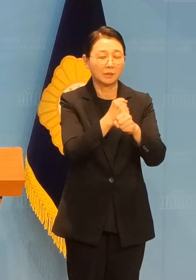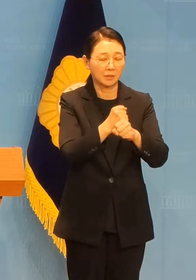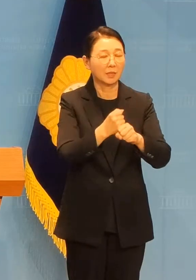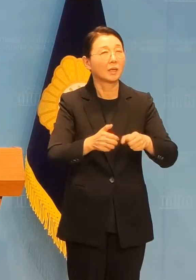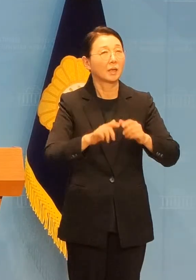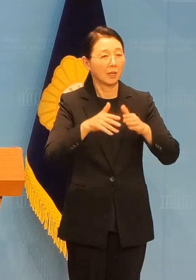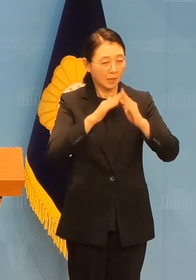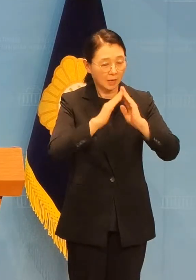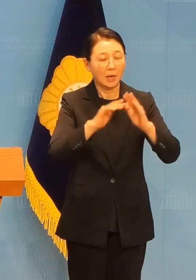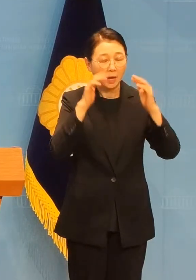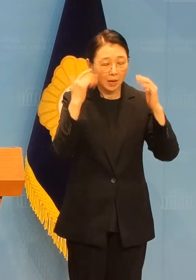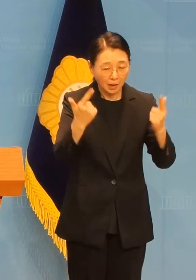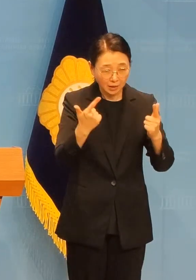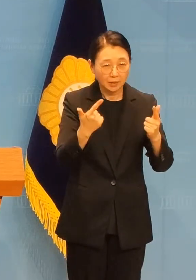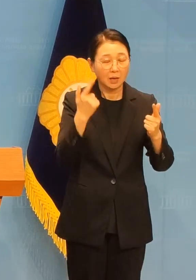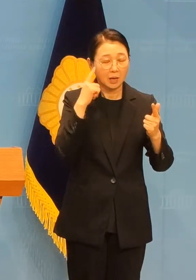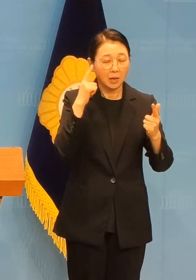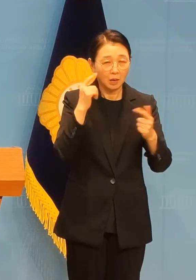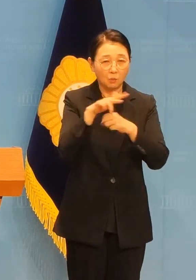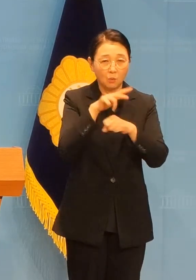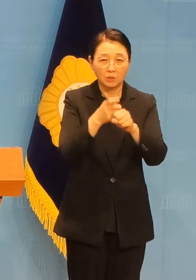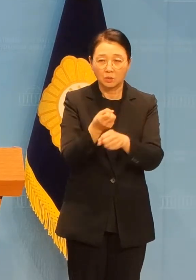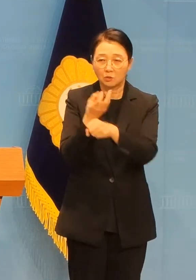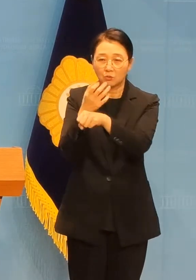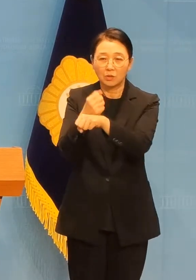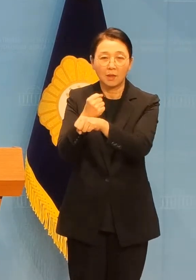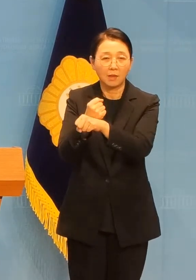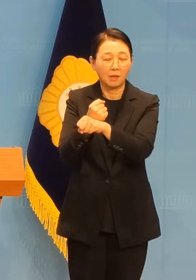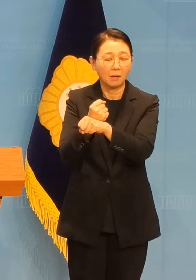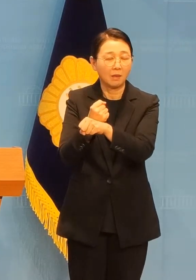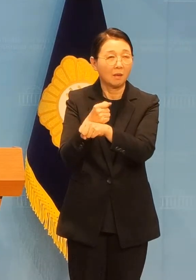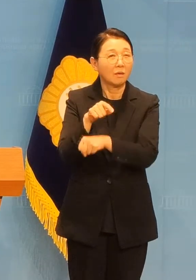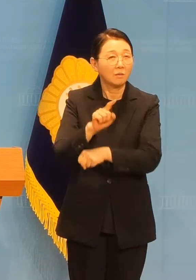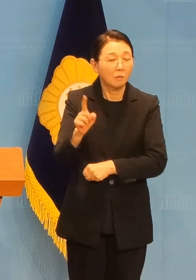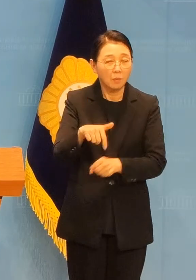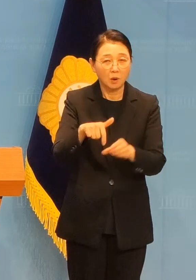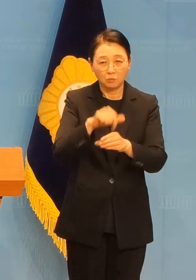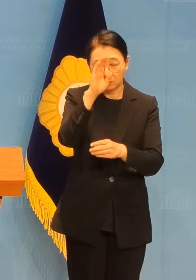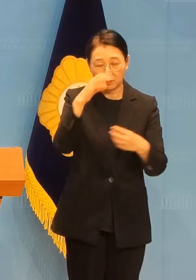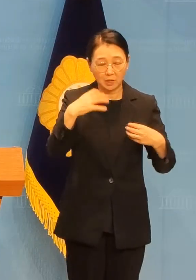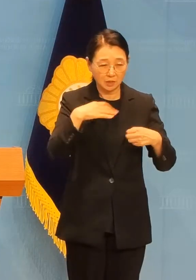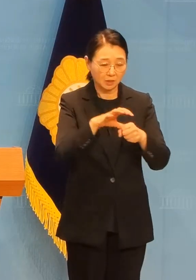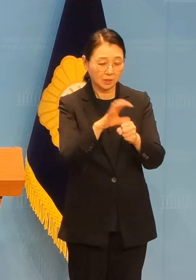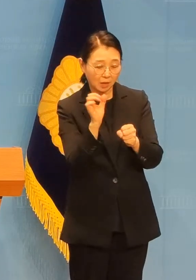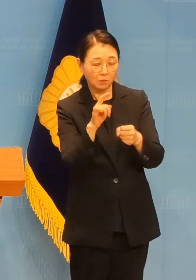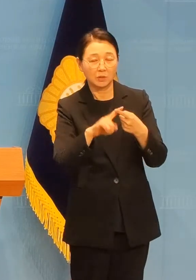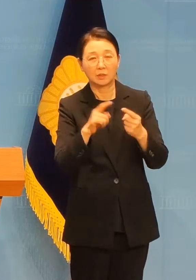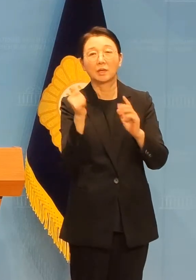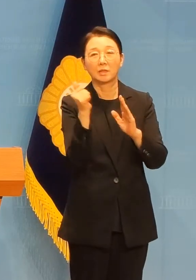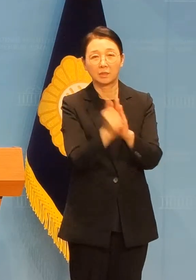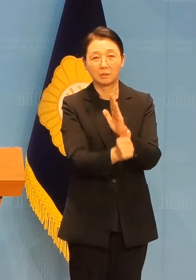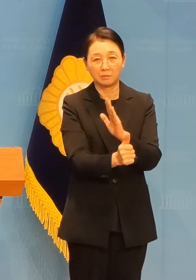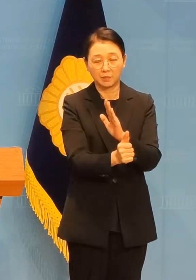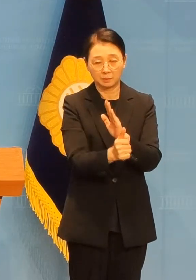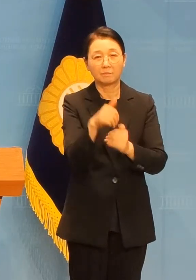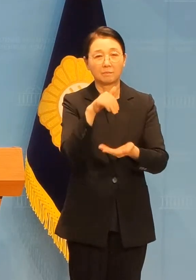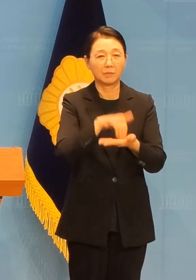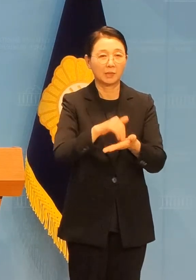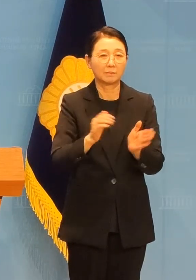하면서 원전 수출을 하는 게 궁색했다며 문재인 정부 탈원전 정책의 실패를